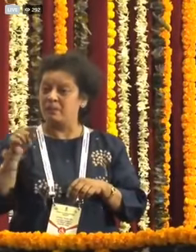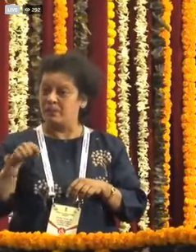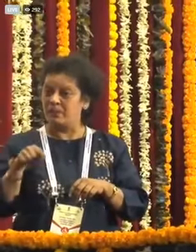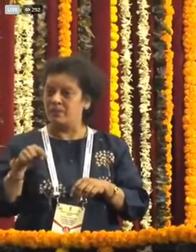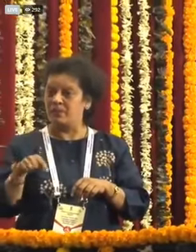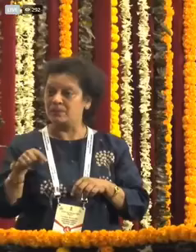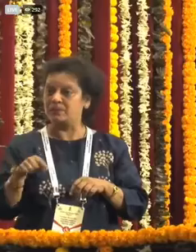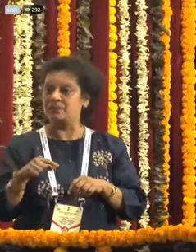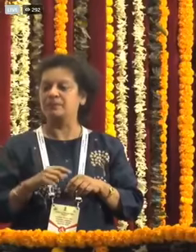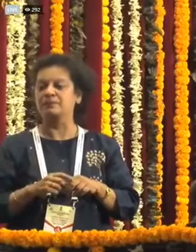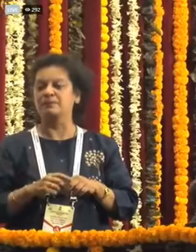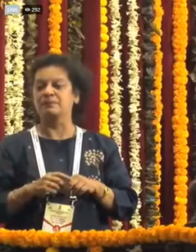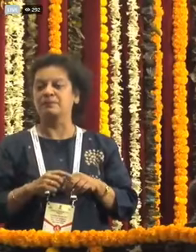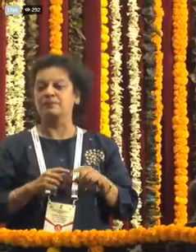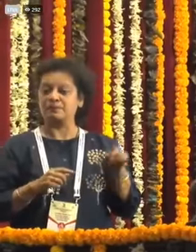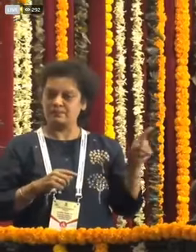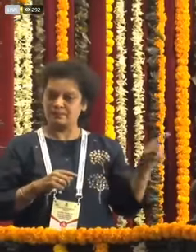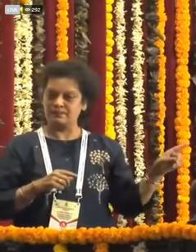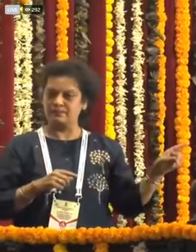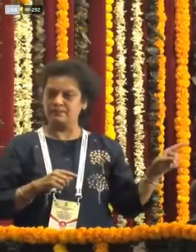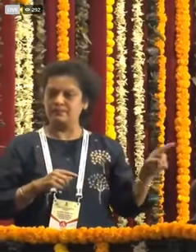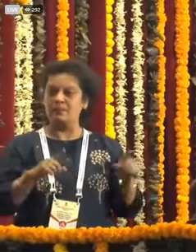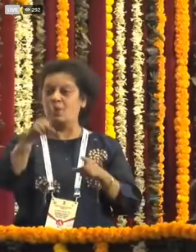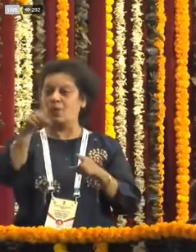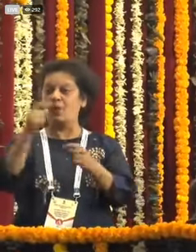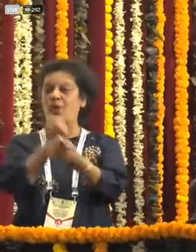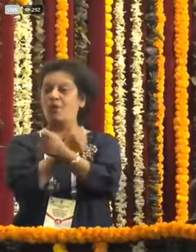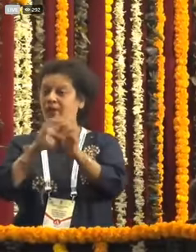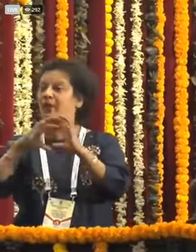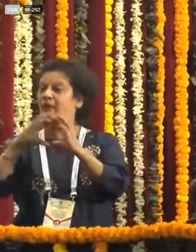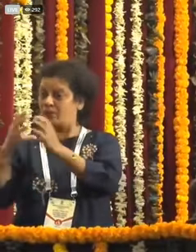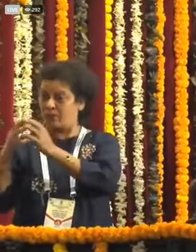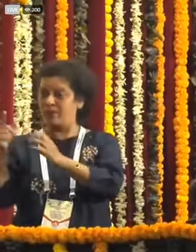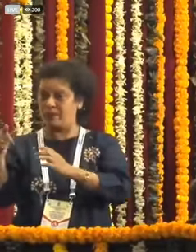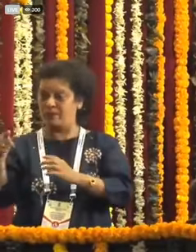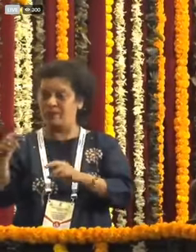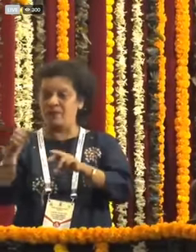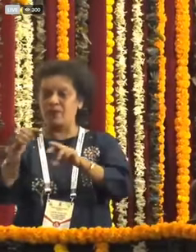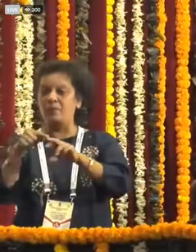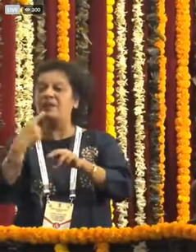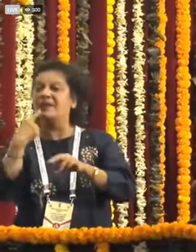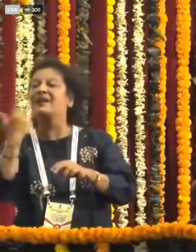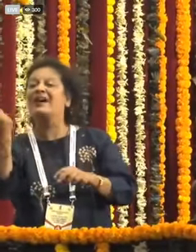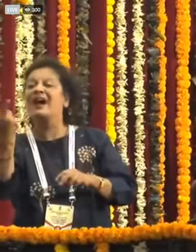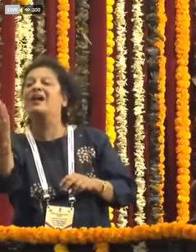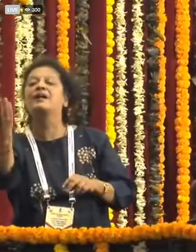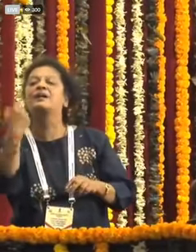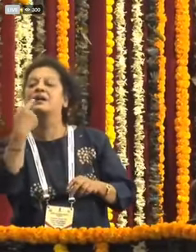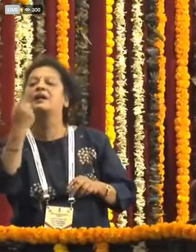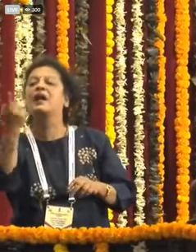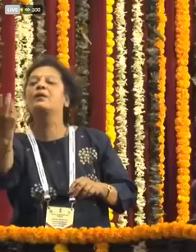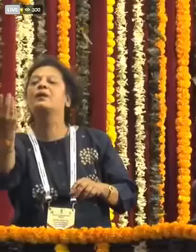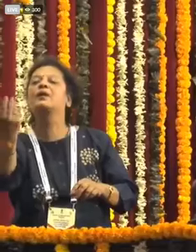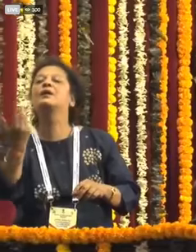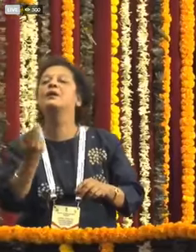परंतु यापुढे स्वतंत्र दिव्यांग विभागाचं मत गृहनिर्माण शैक्षणिक